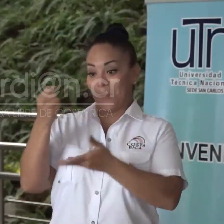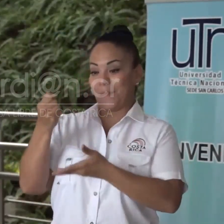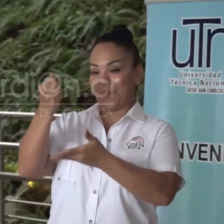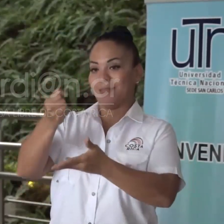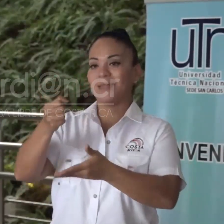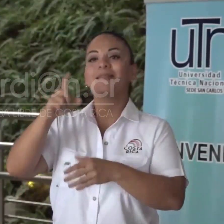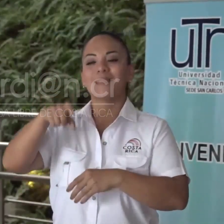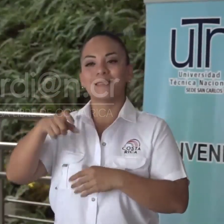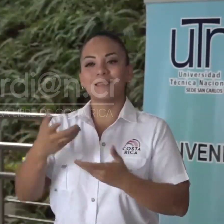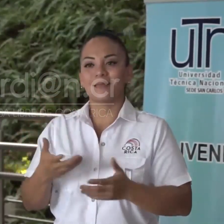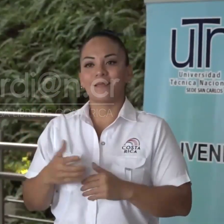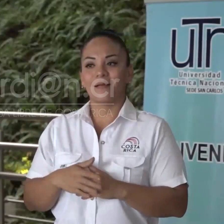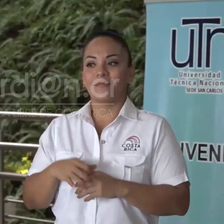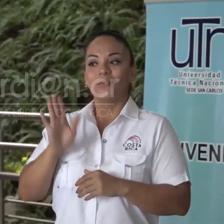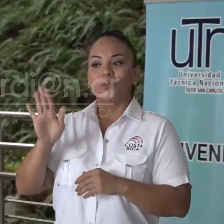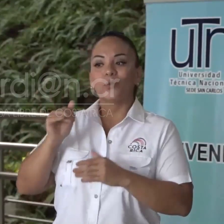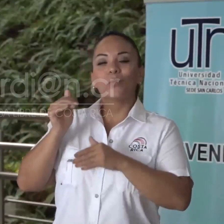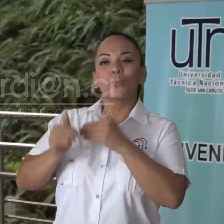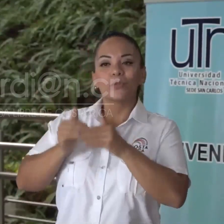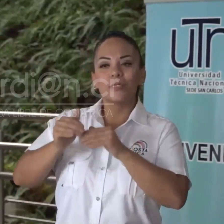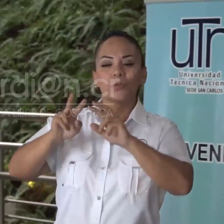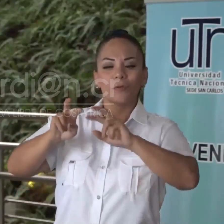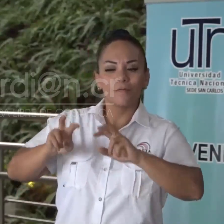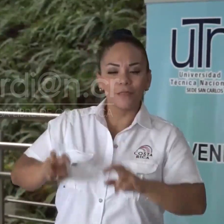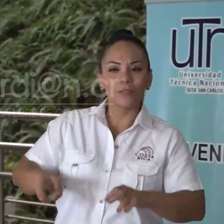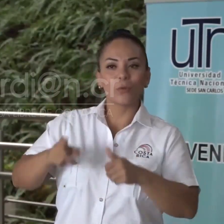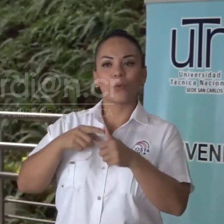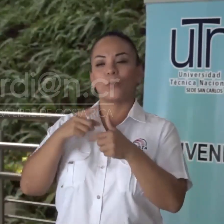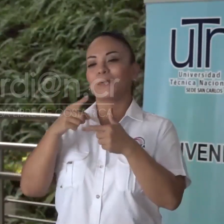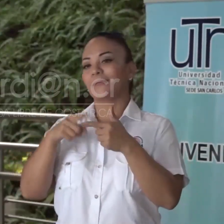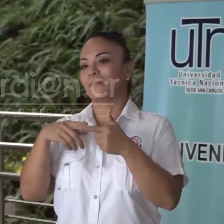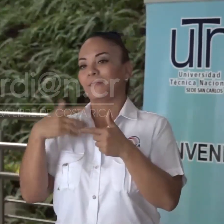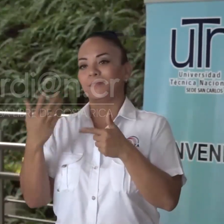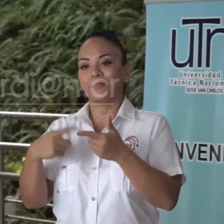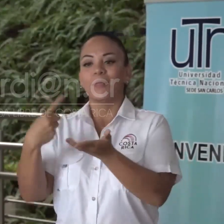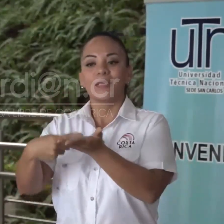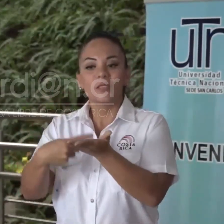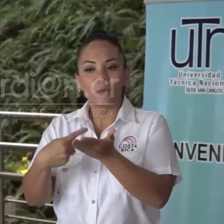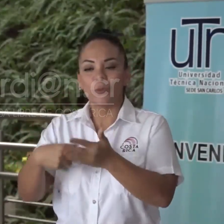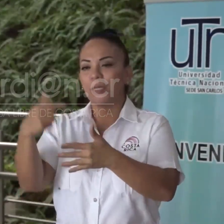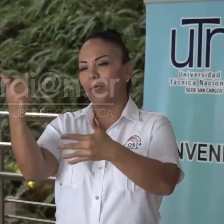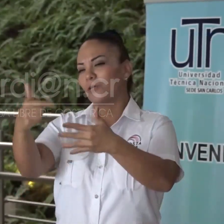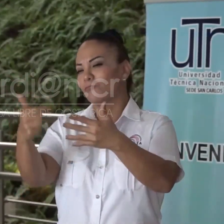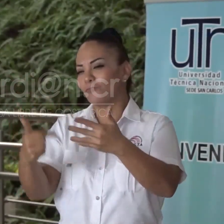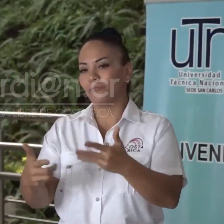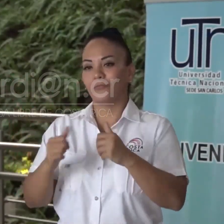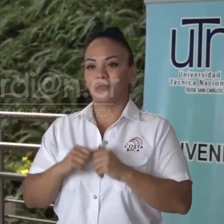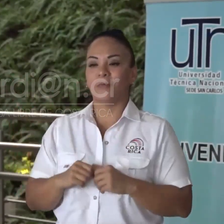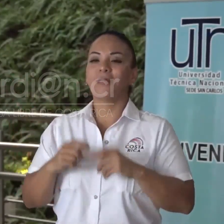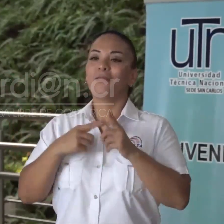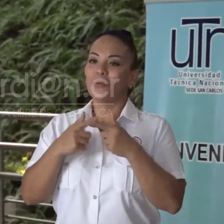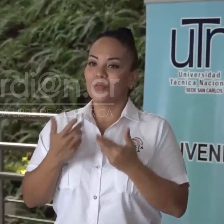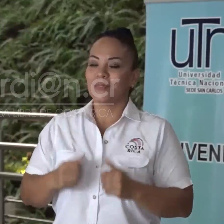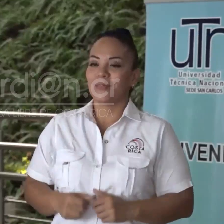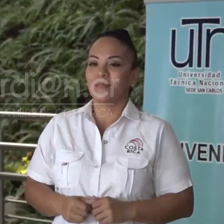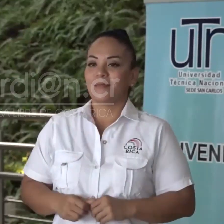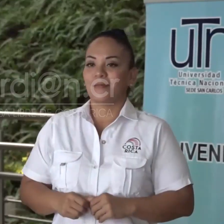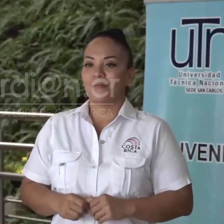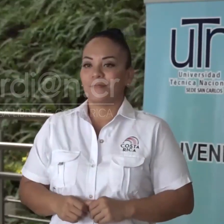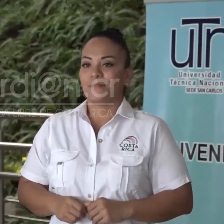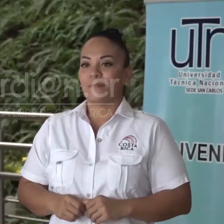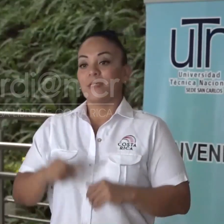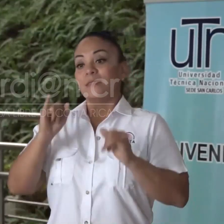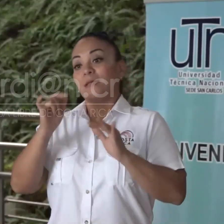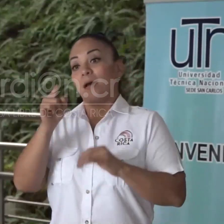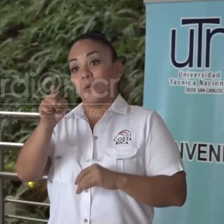necesita hacer sus procesos de revisión, discutir, etcétera. Entonces, si a